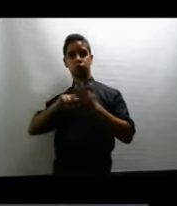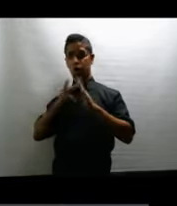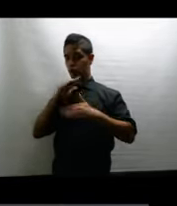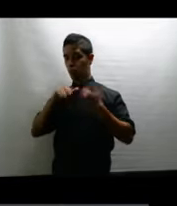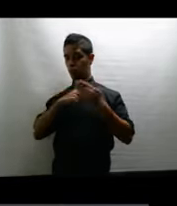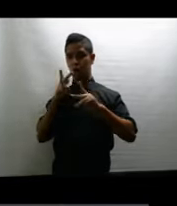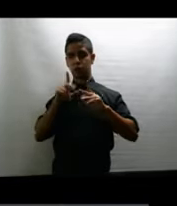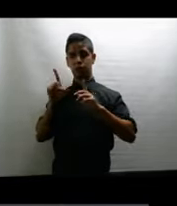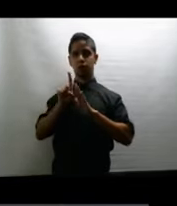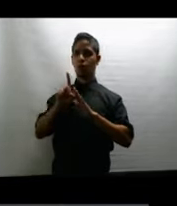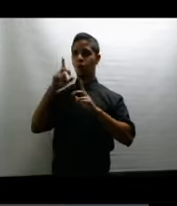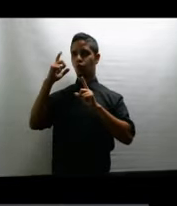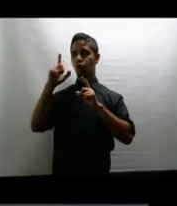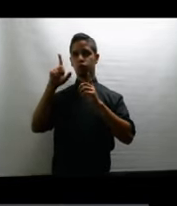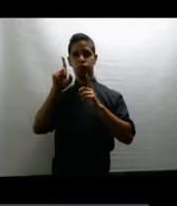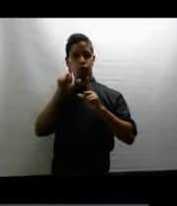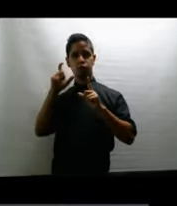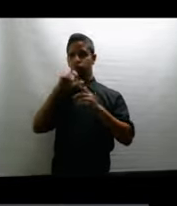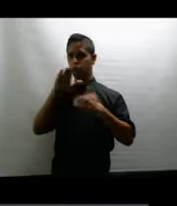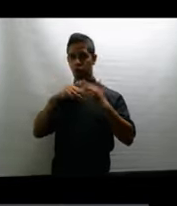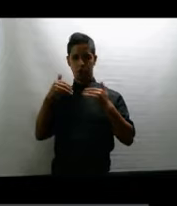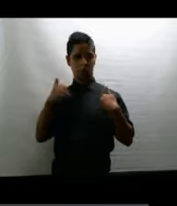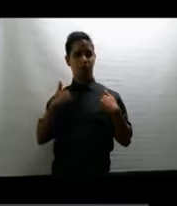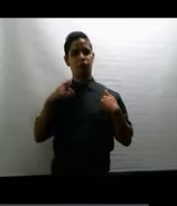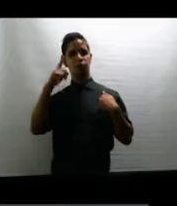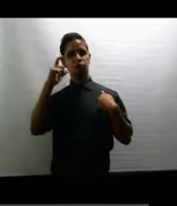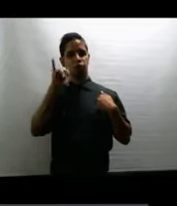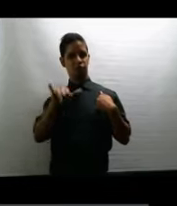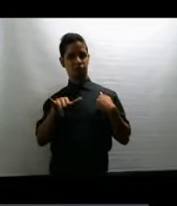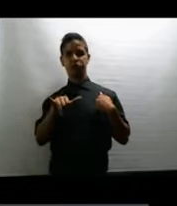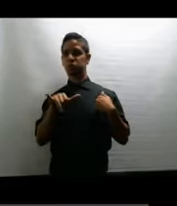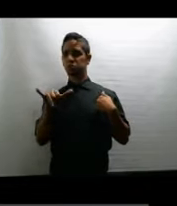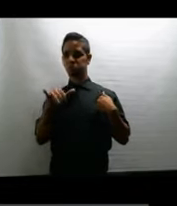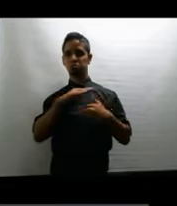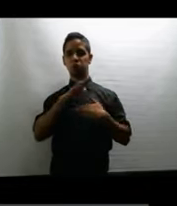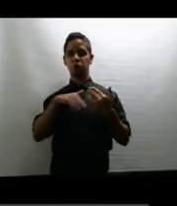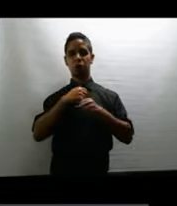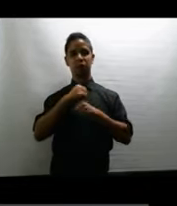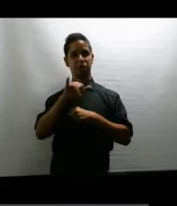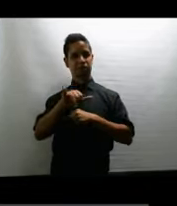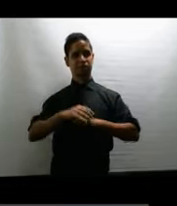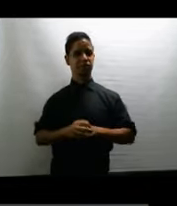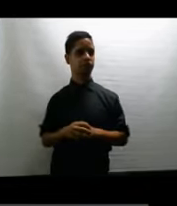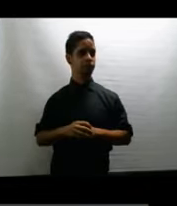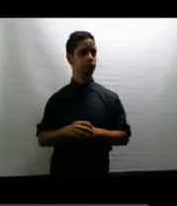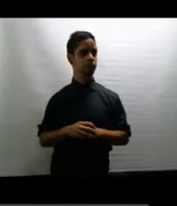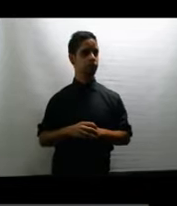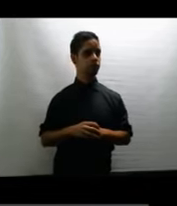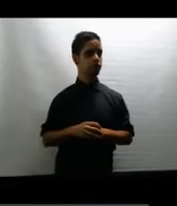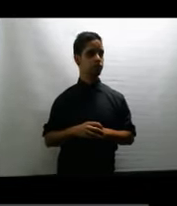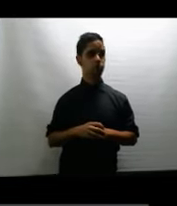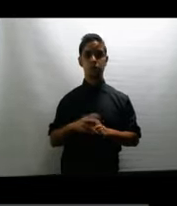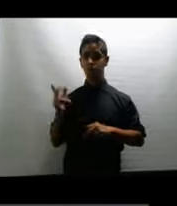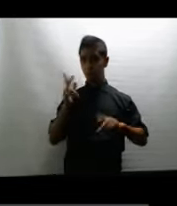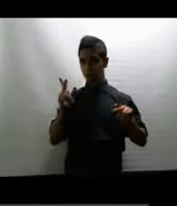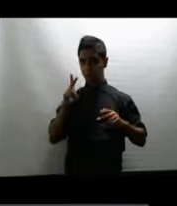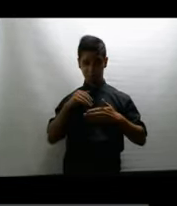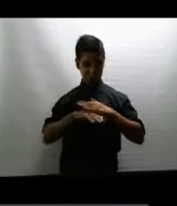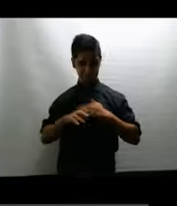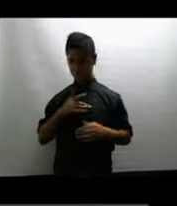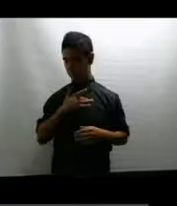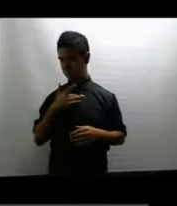en la puerta de la bóveda. Yo tengo fotos. Sí, todos lo hemos hecho. Y los que entran se sienten bien valiosos,